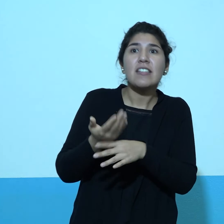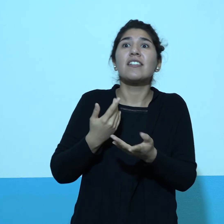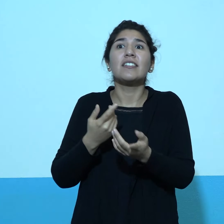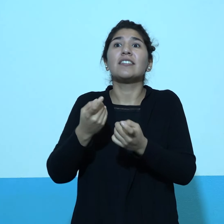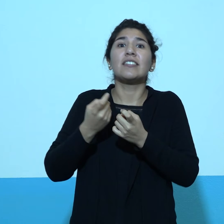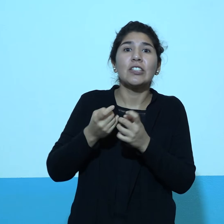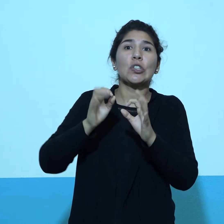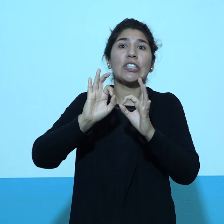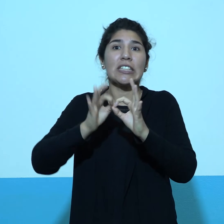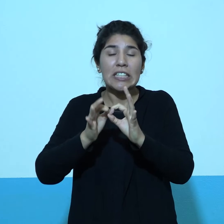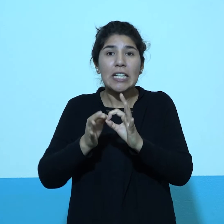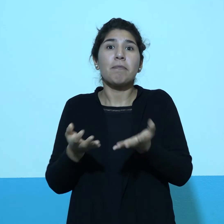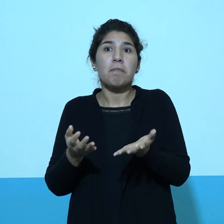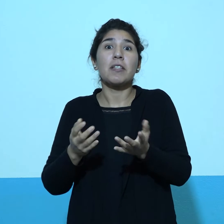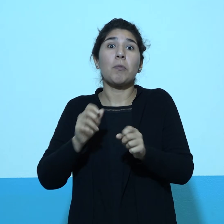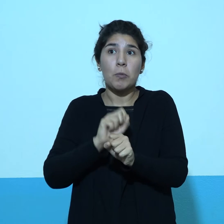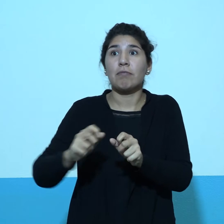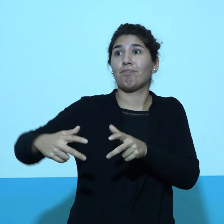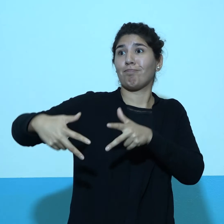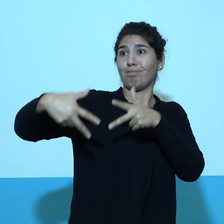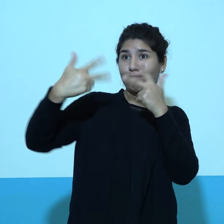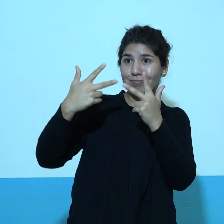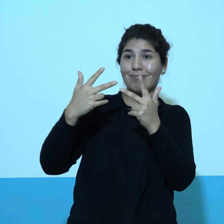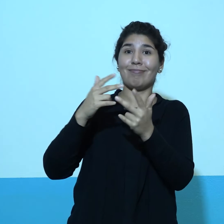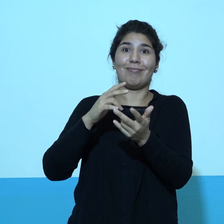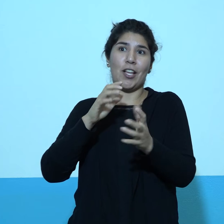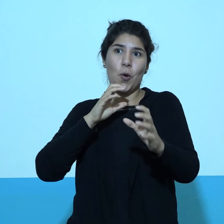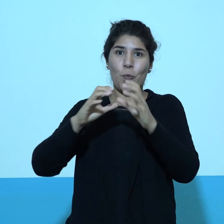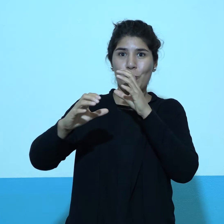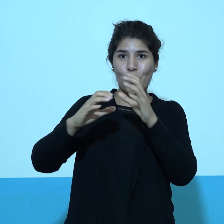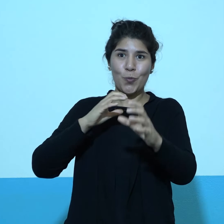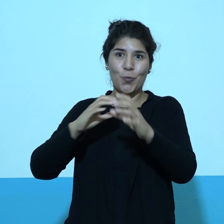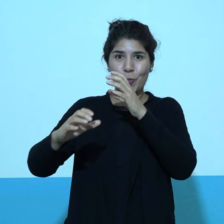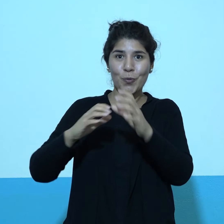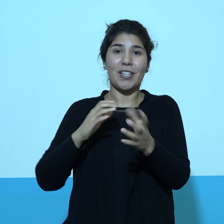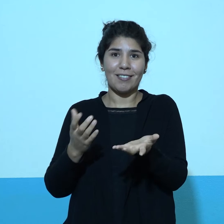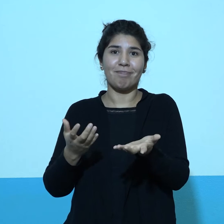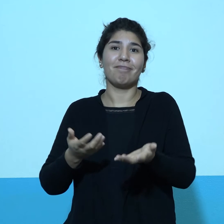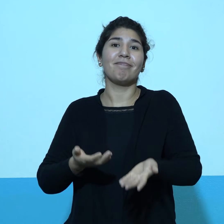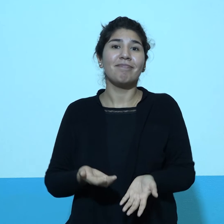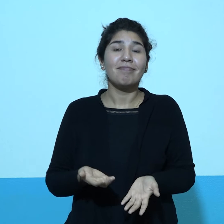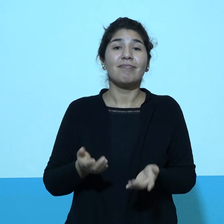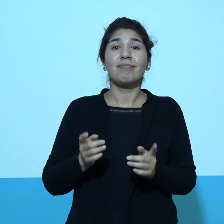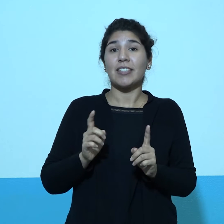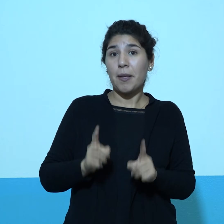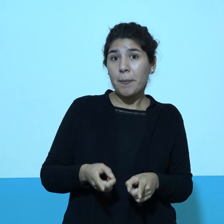del intérprete de manera virtual para mediar la comunicación en el caso de que lo necesiten